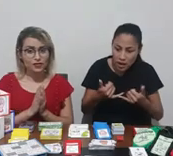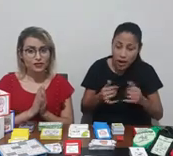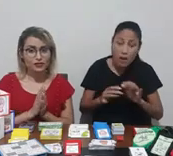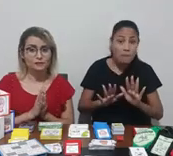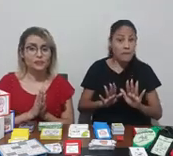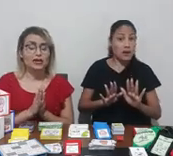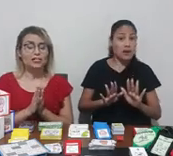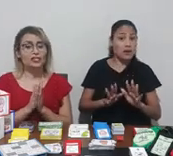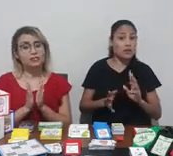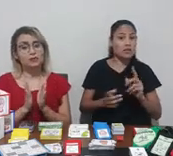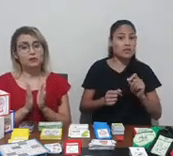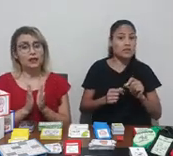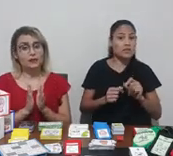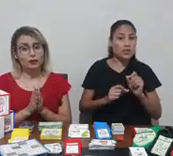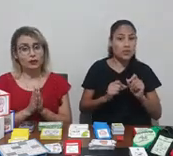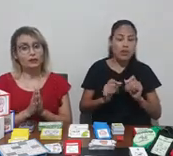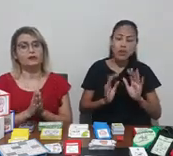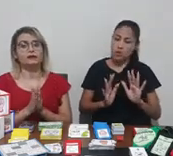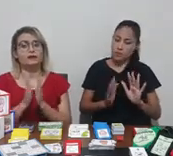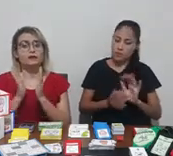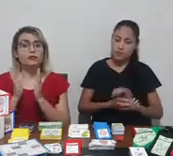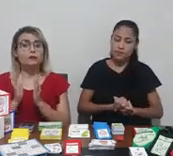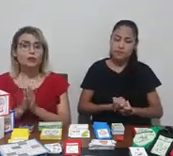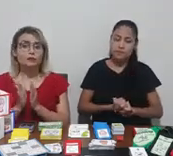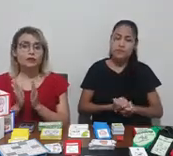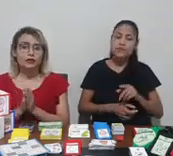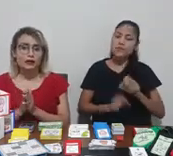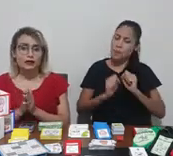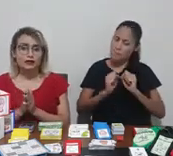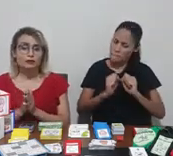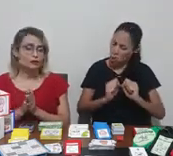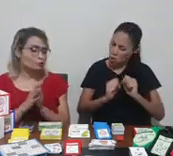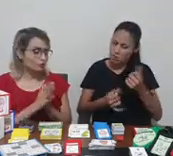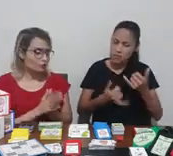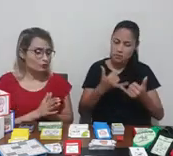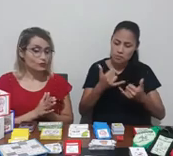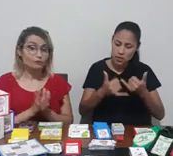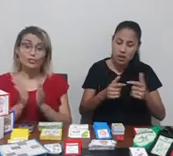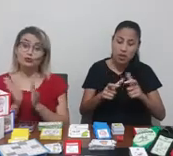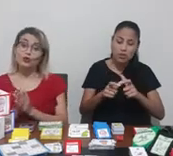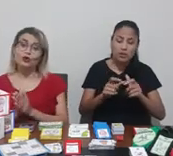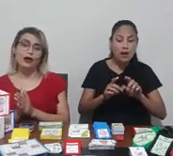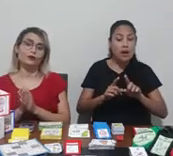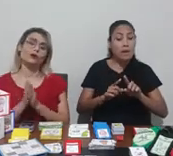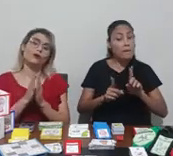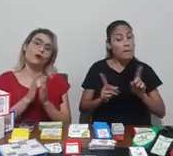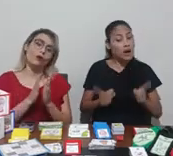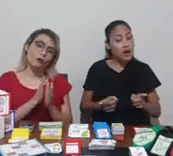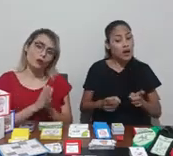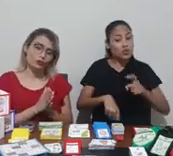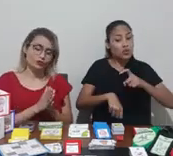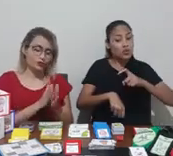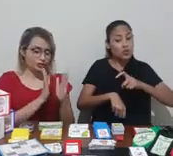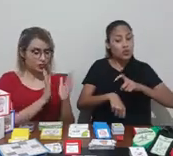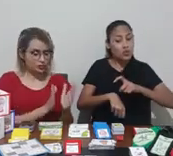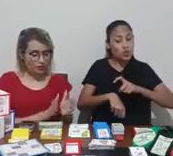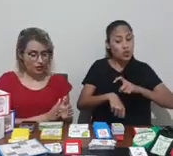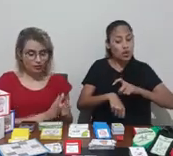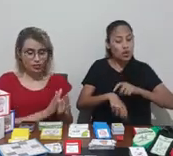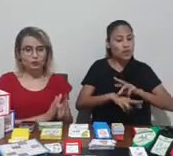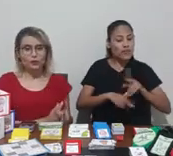gente fazia? A gente dizia para ele, ó, você pode brincar com os jogos, mas no horário oposto.